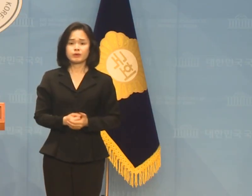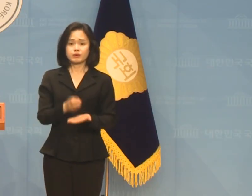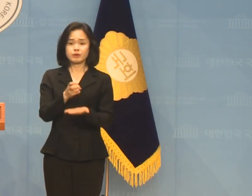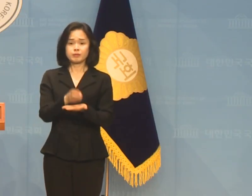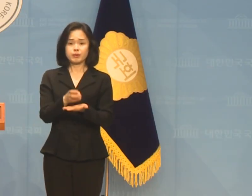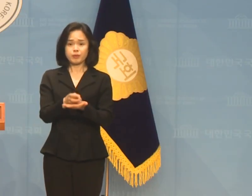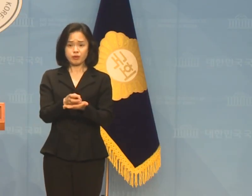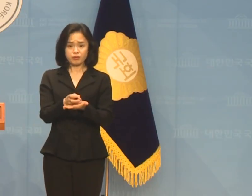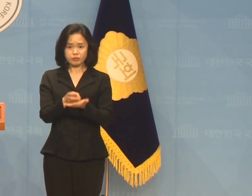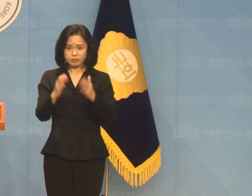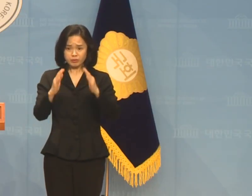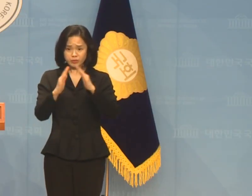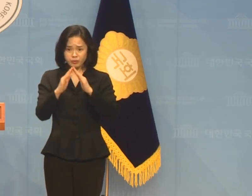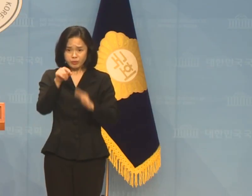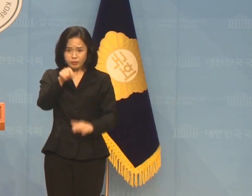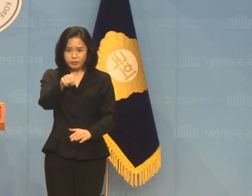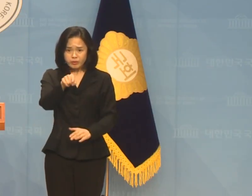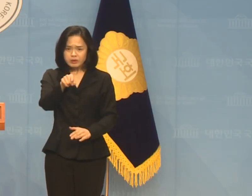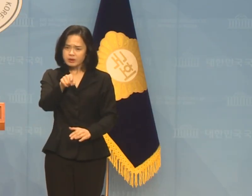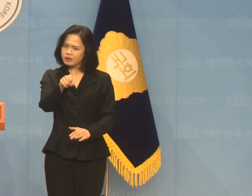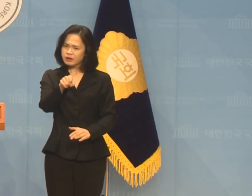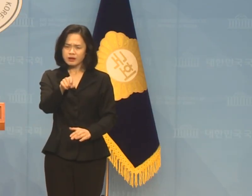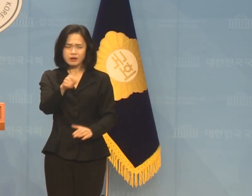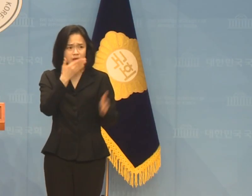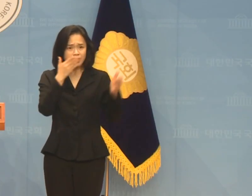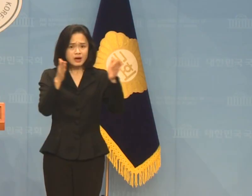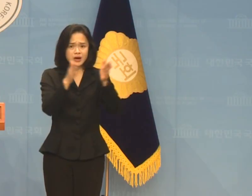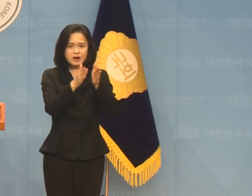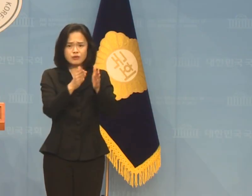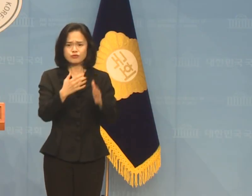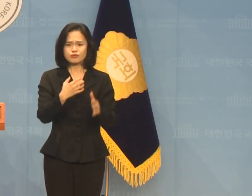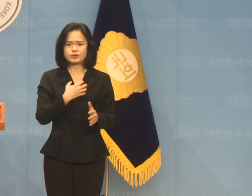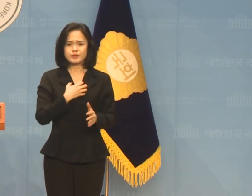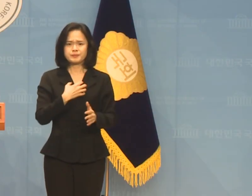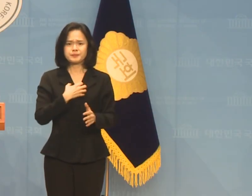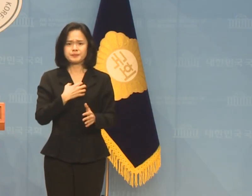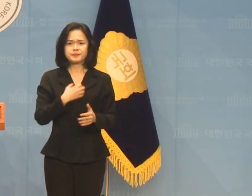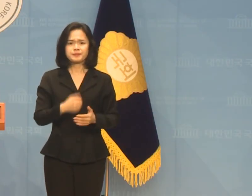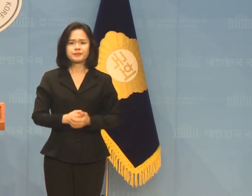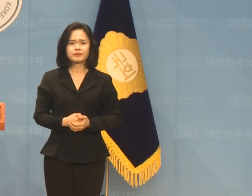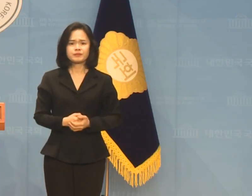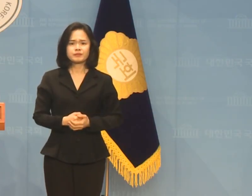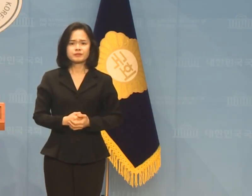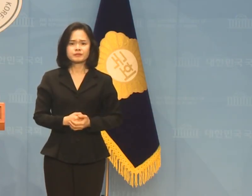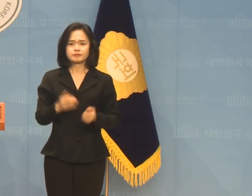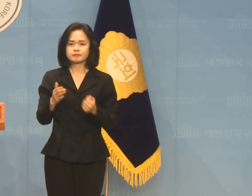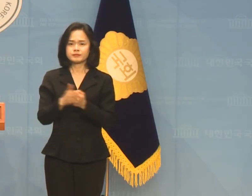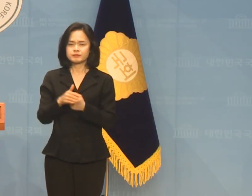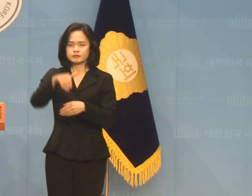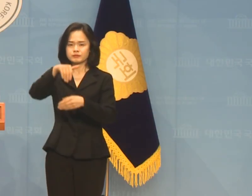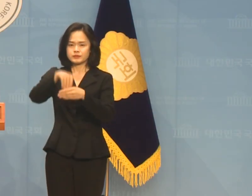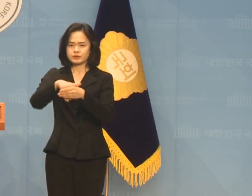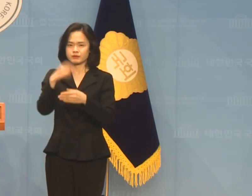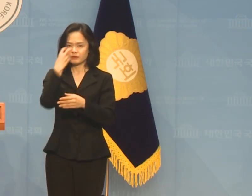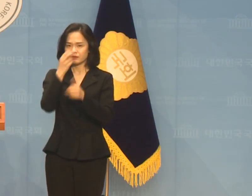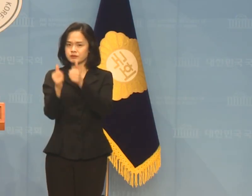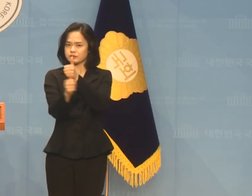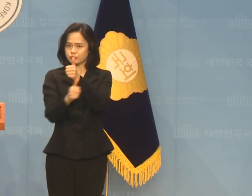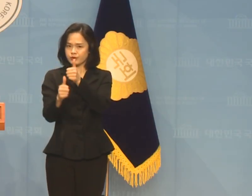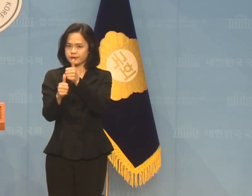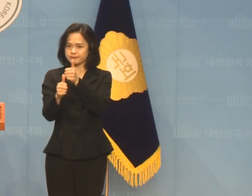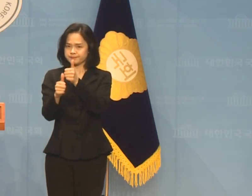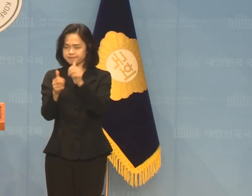살릴 유일한 방법이 선관위의 서버를 압수해서 부정선거의 실상을 밝히는